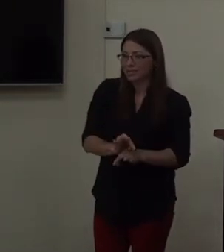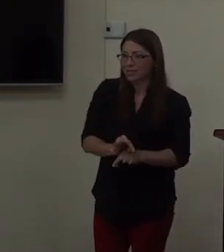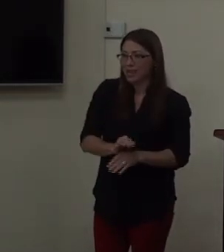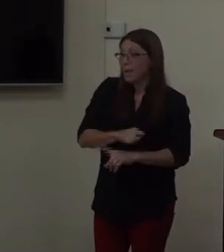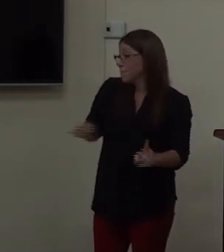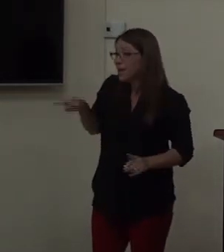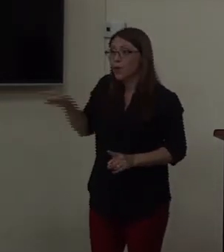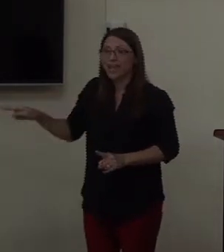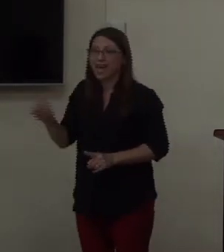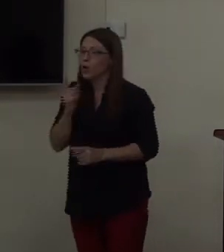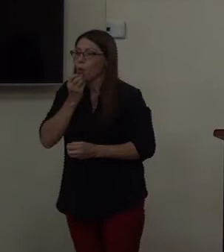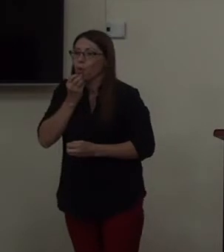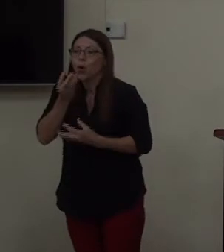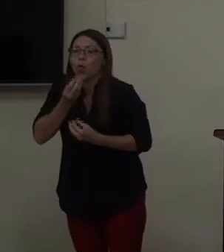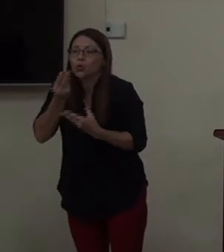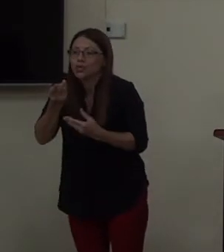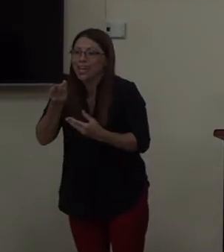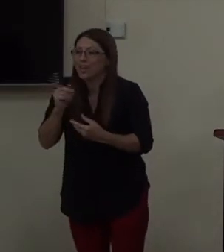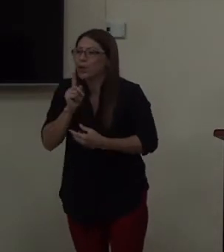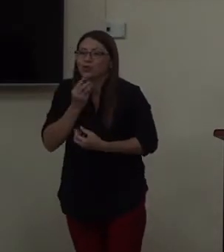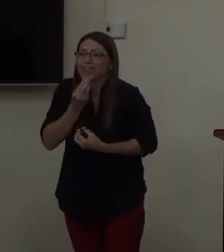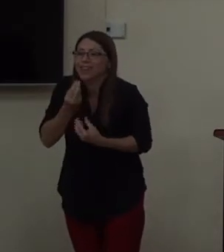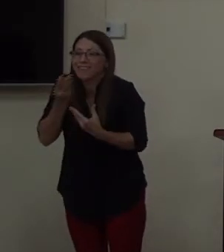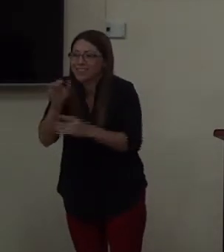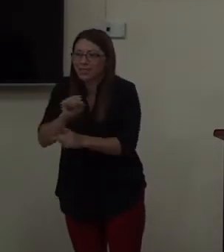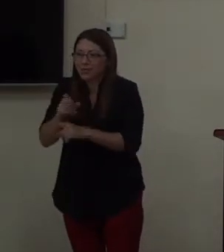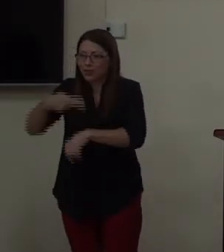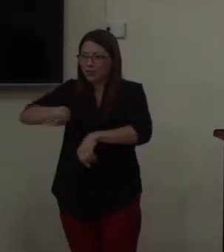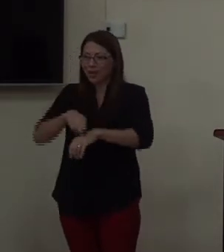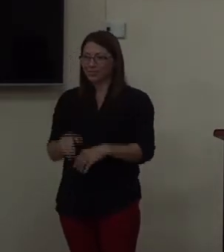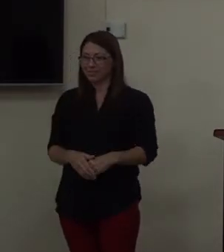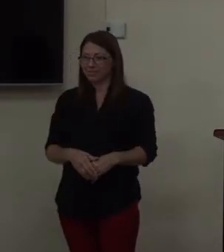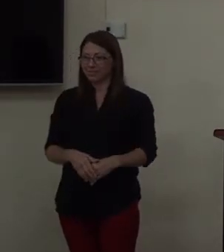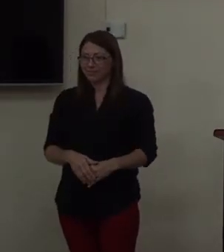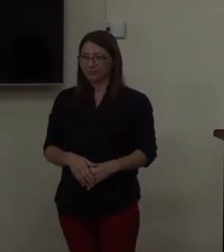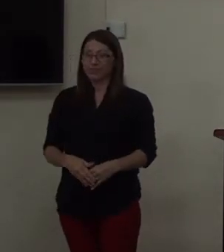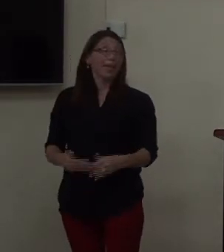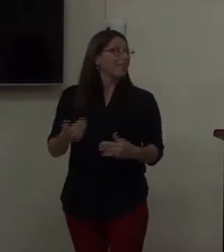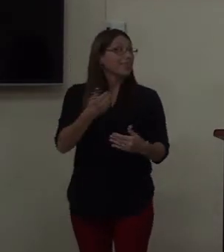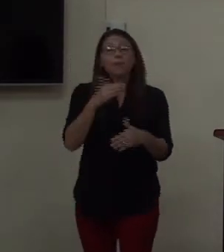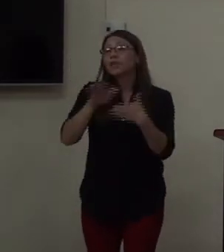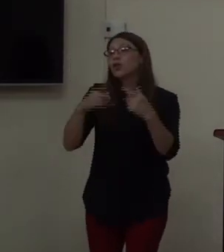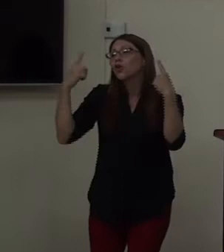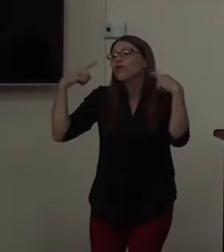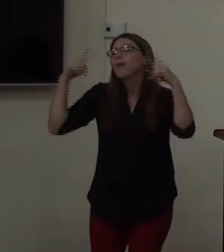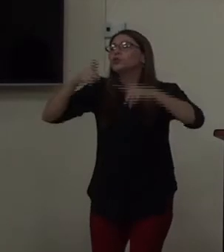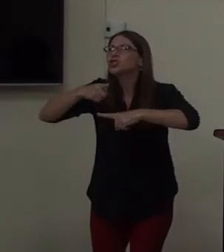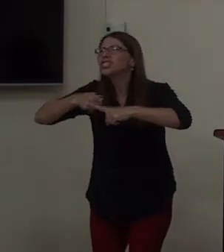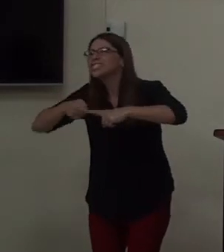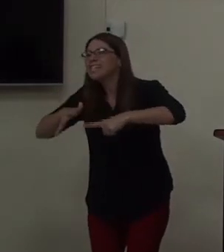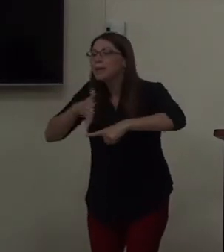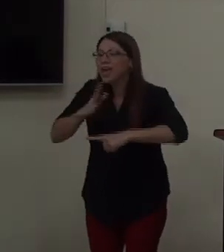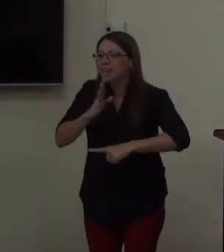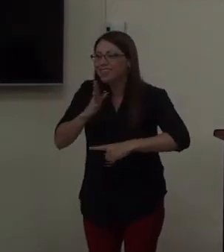produce normalmente en situaciones normales, no se atreve, ¿verdad? Tenemos a todos los famosos semihablantes, como se han llamado, ¿verdad?,